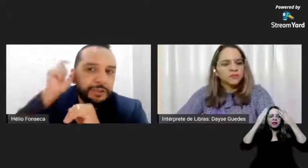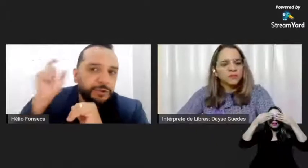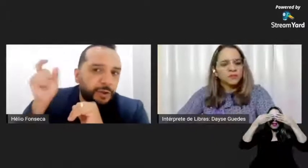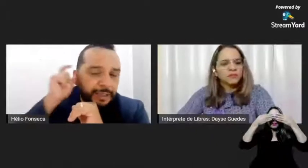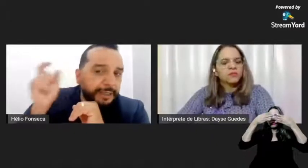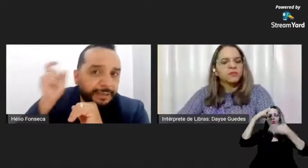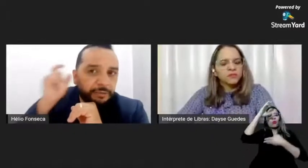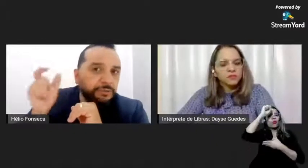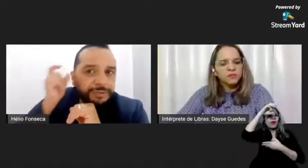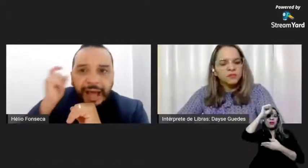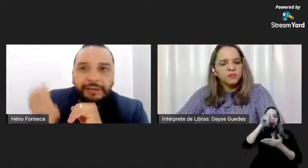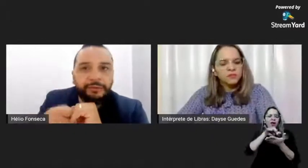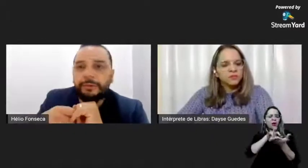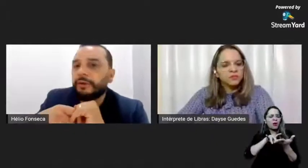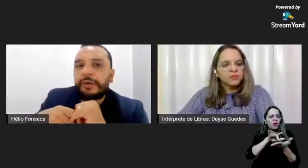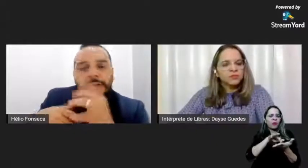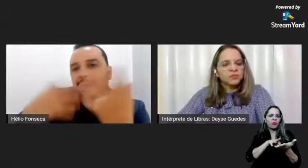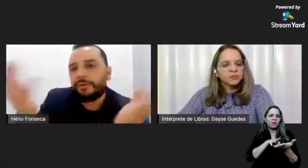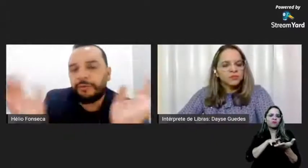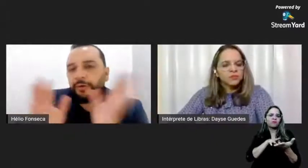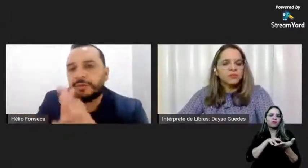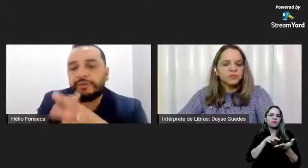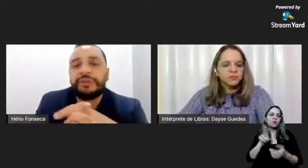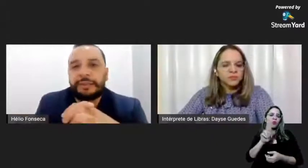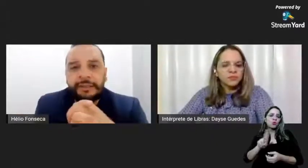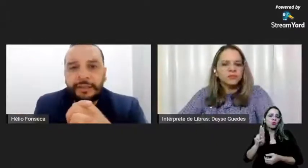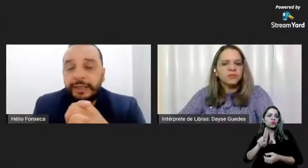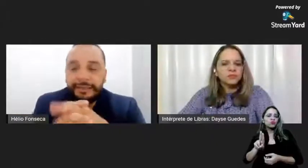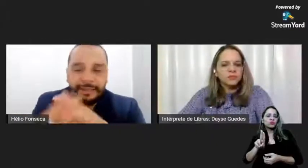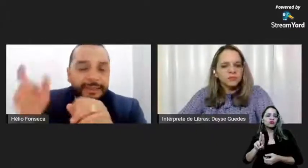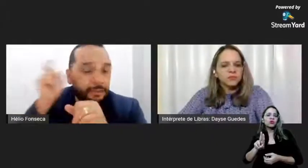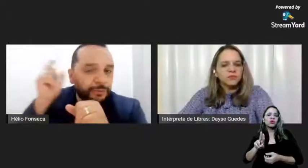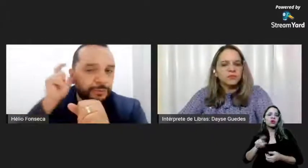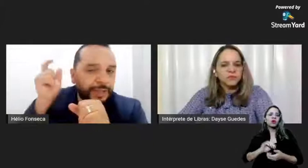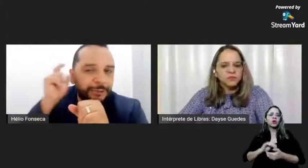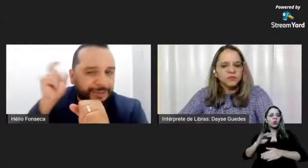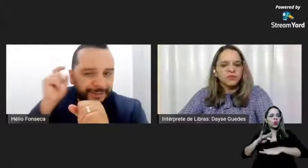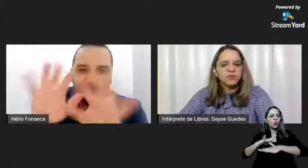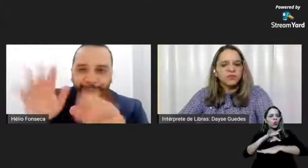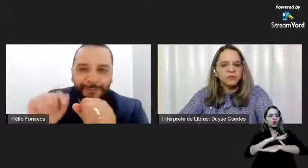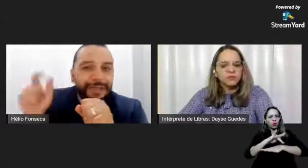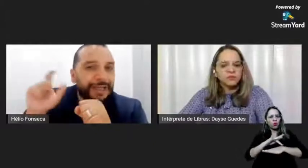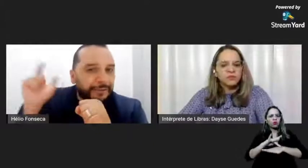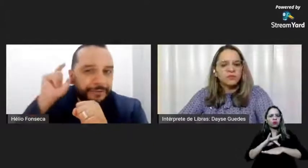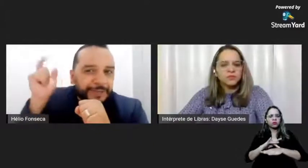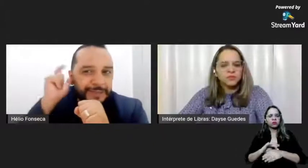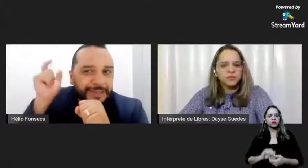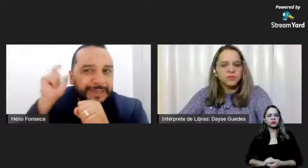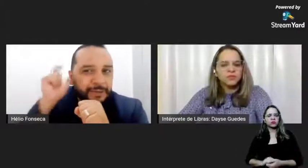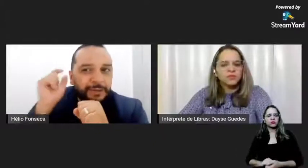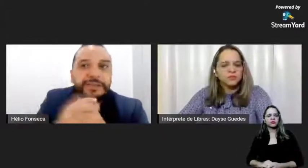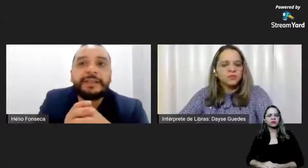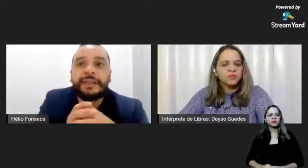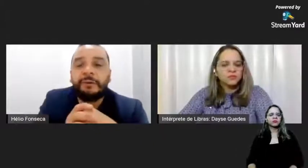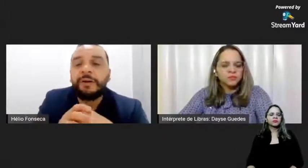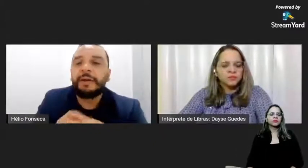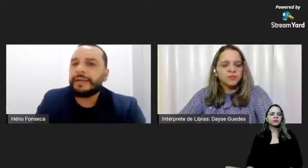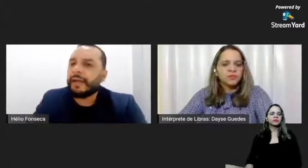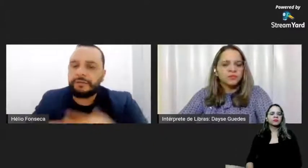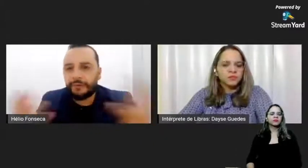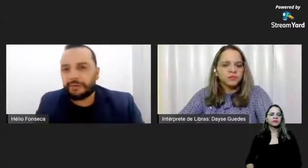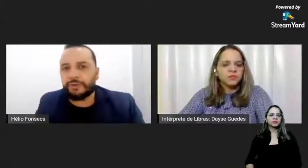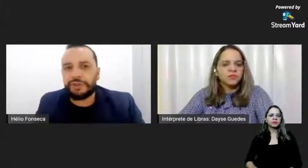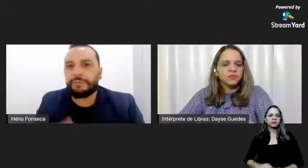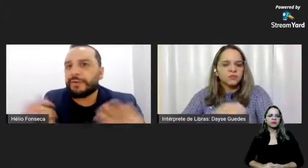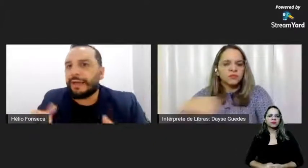quer ficar só na questão do tato. E aí eu não vou discutir essa questão da audição, desculpa. Ele vai ficar só nessa questão da audição,